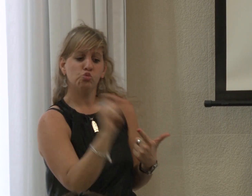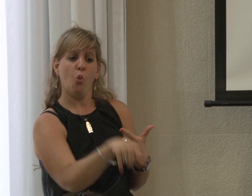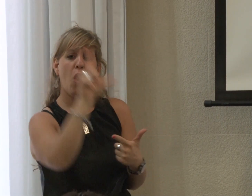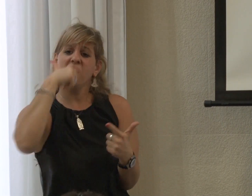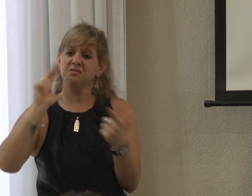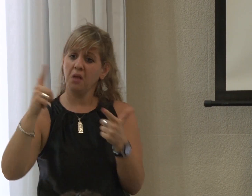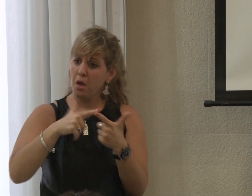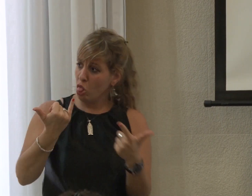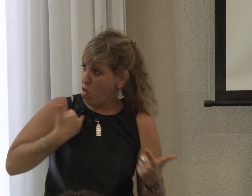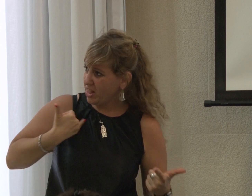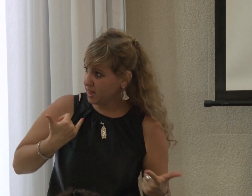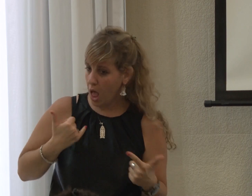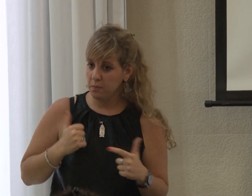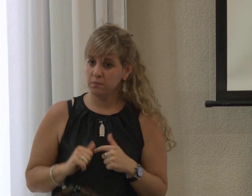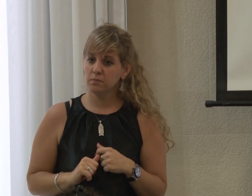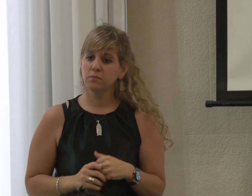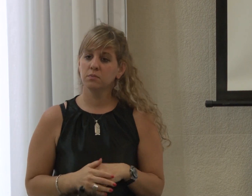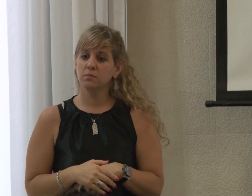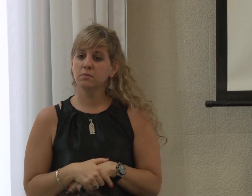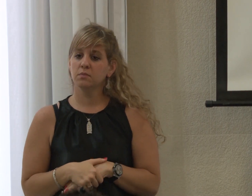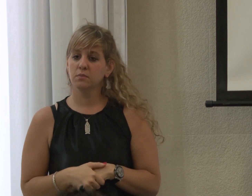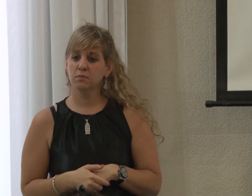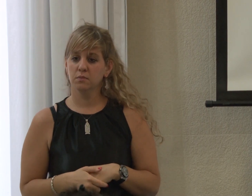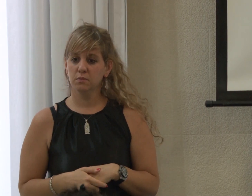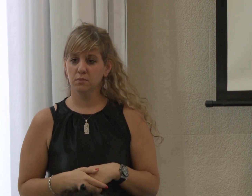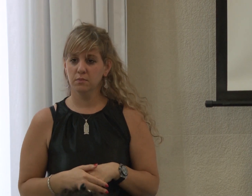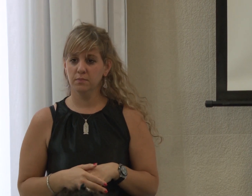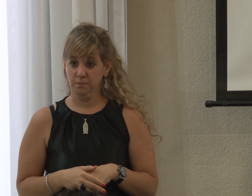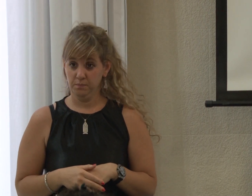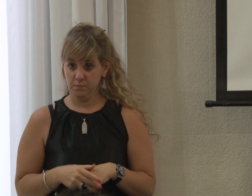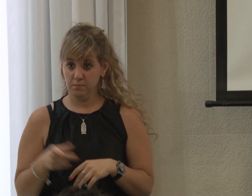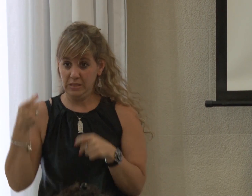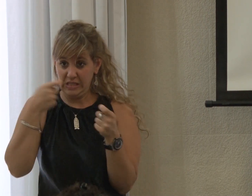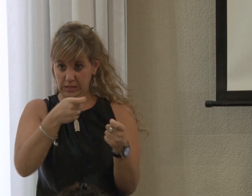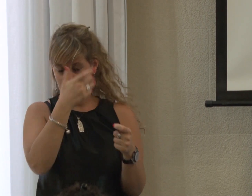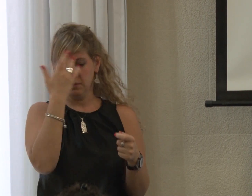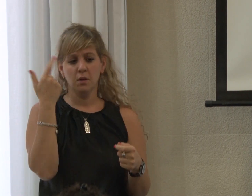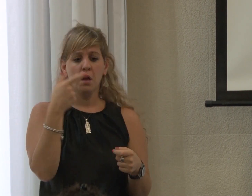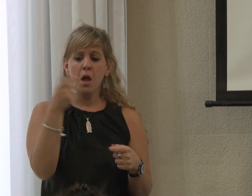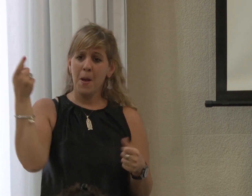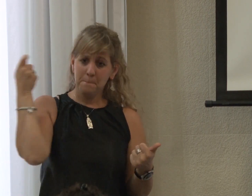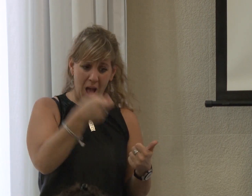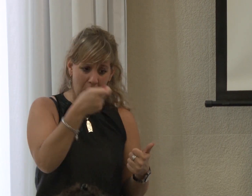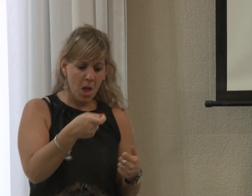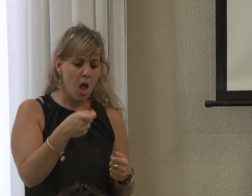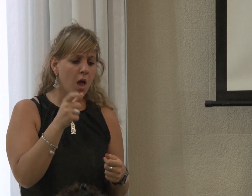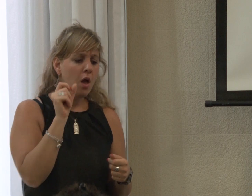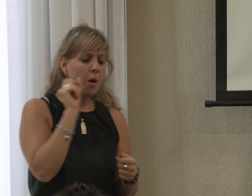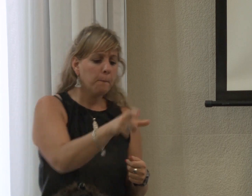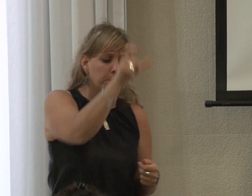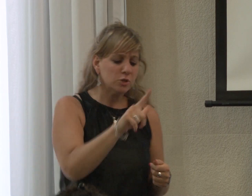los profesionales que han estudiado sobre la sordera, en el Congreso de Milán, las personas